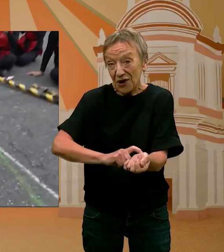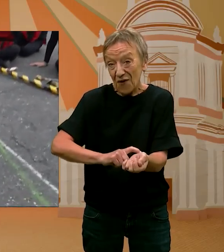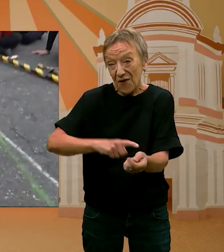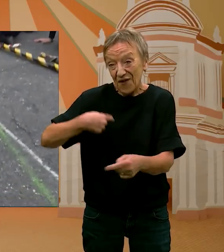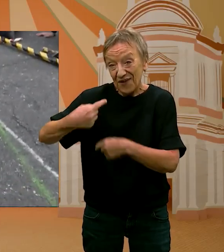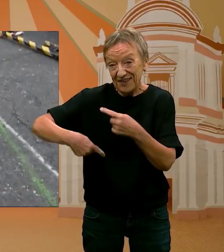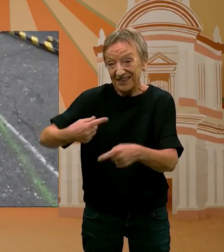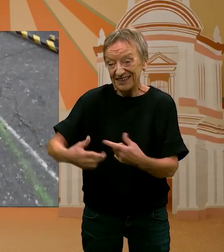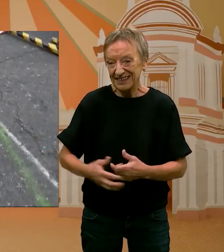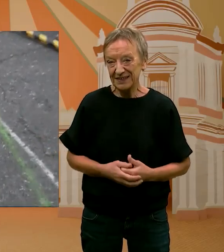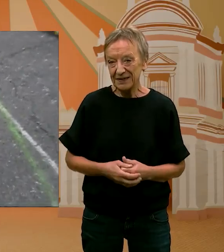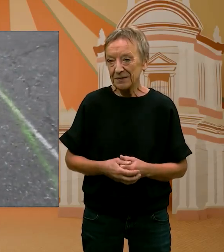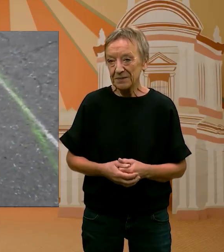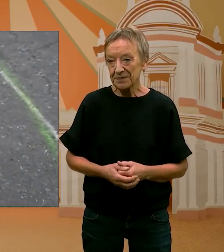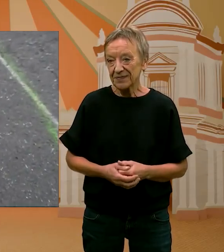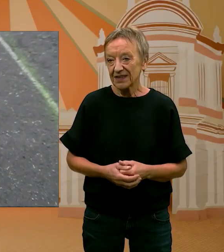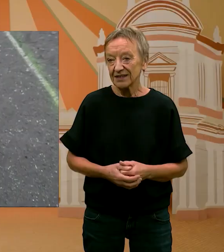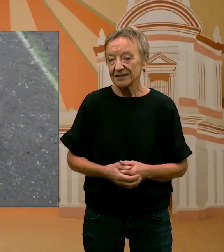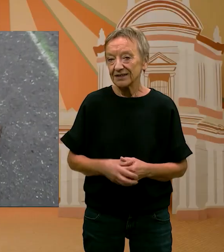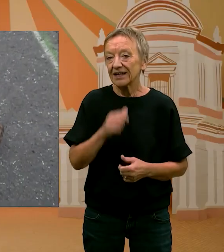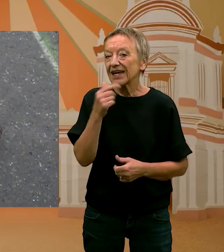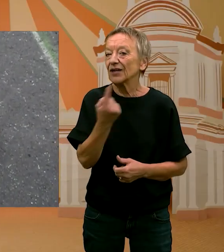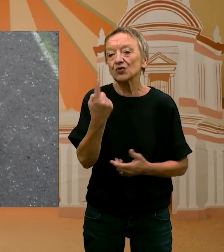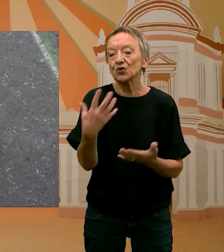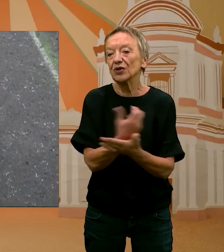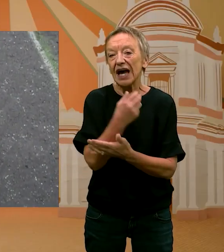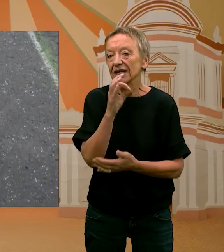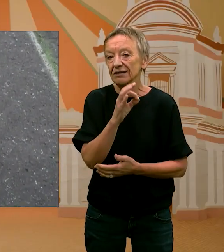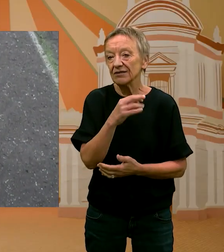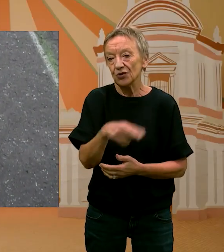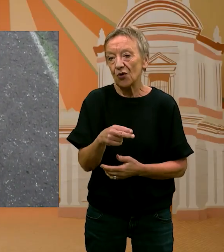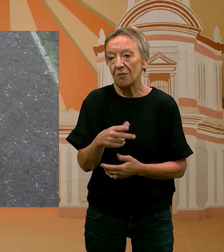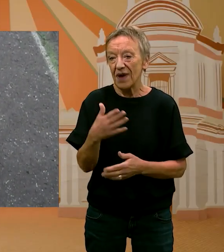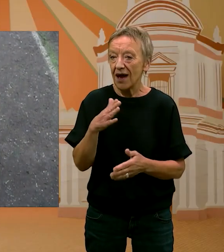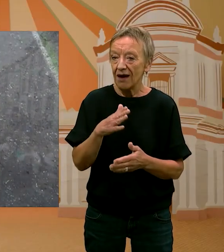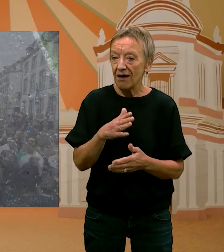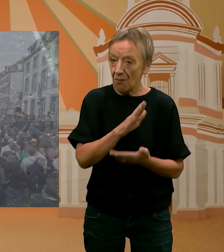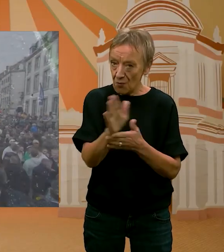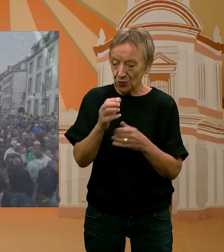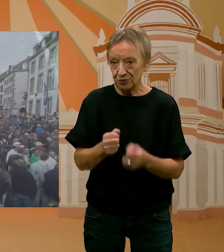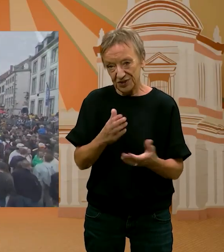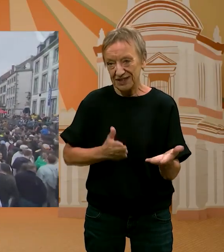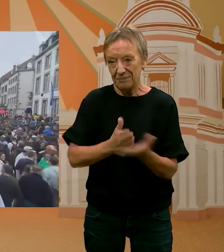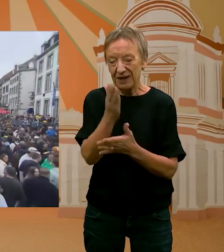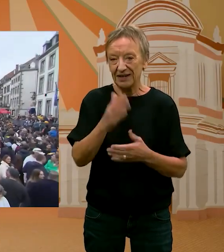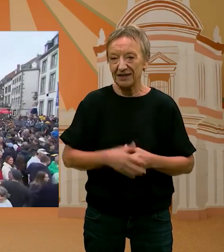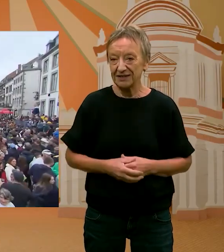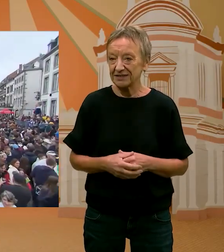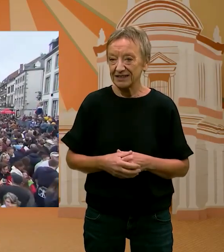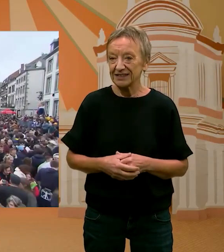Parce qu'on peut pas tout le temps gagner, mais on montre qu'on peut y aller. Hein. Est-ce que t'es pas parti pour refaire un petit peu la même que papa et dépasser finalement être